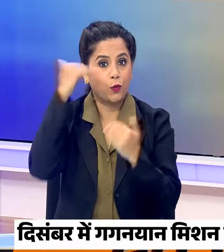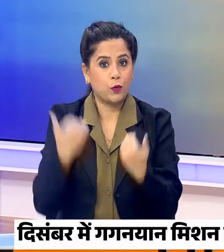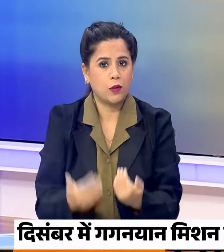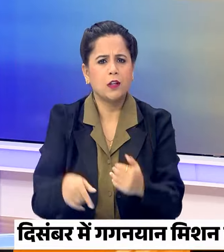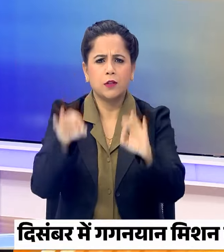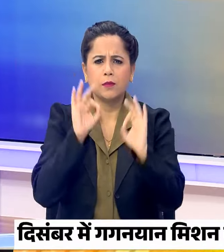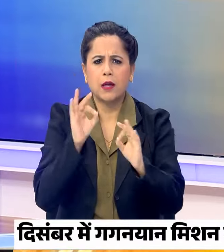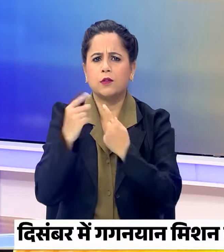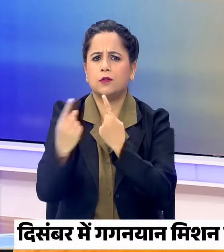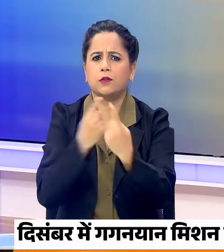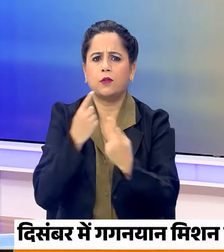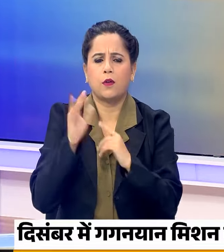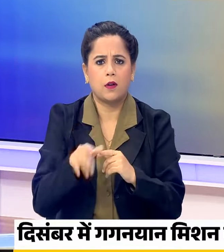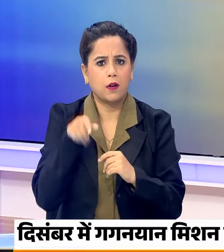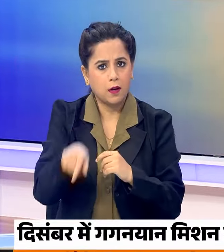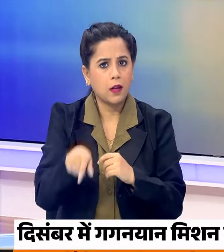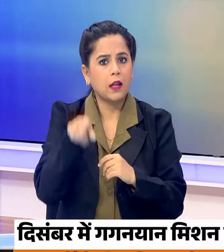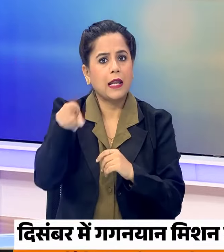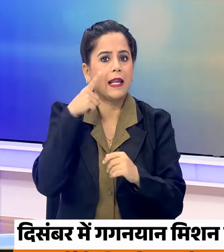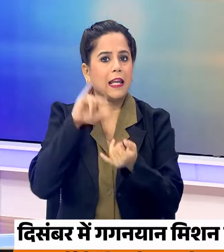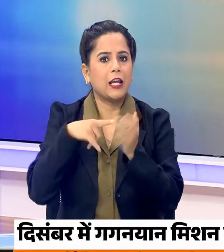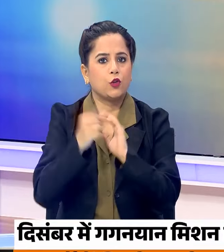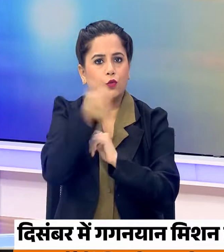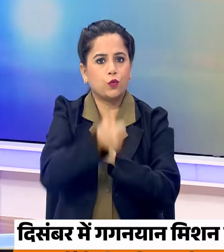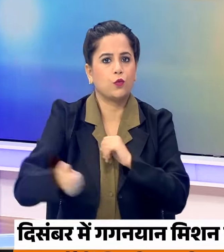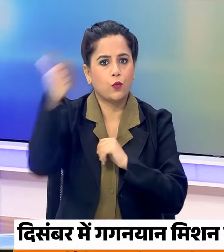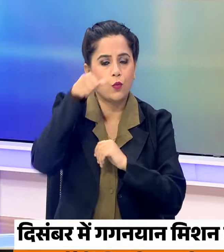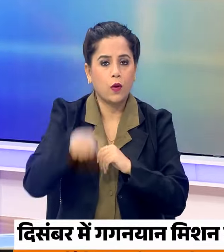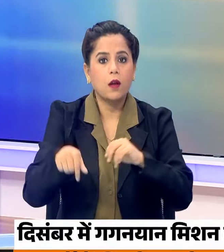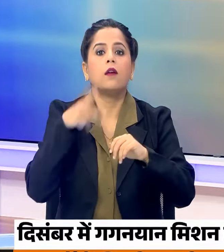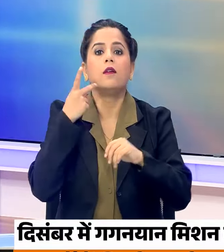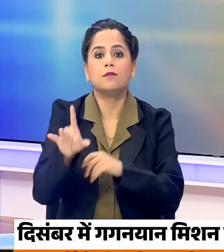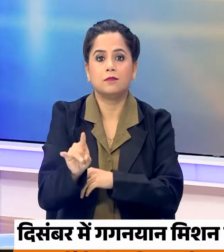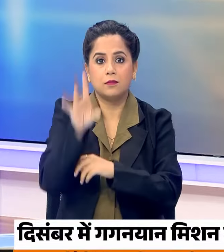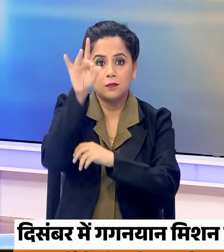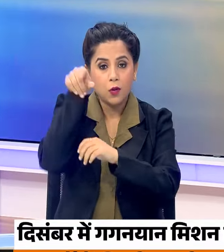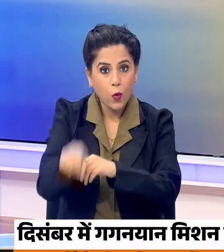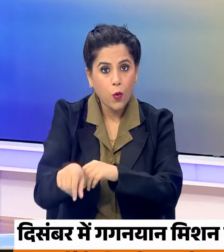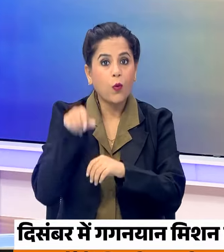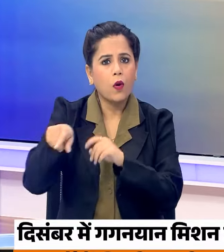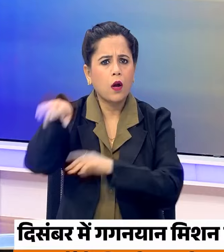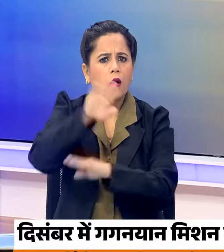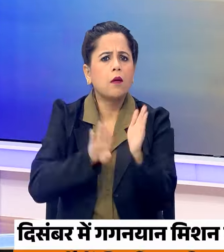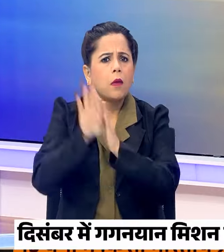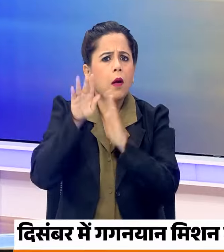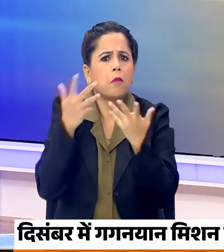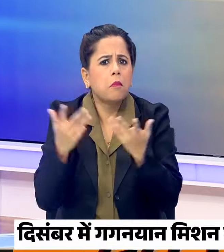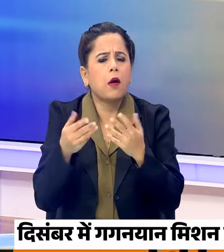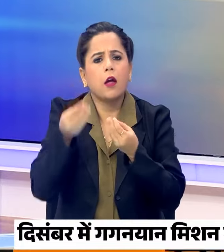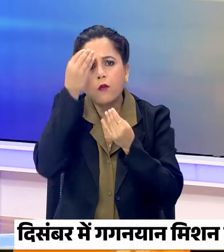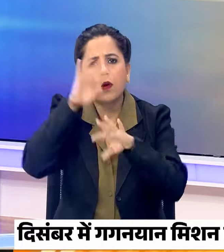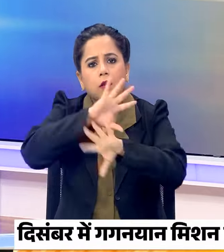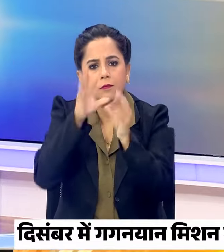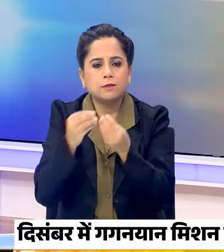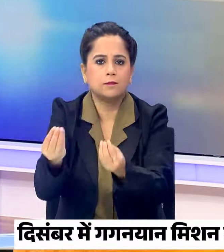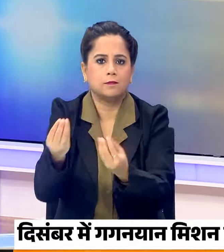साथ विशेष बातचीत में इसरो प्रमुख ने अंतरिक्ष मिशन गगनयान की प्रगति की दी जानकारी